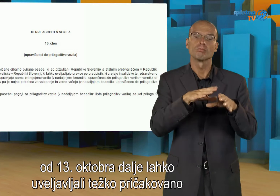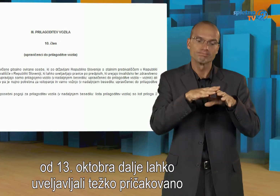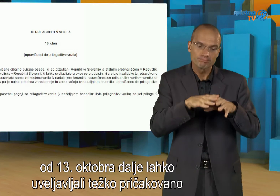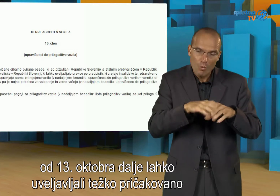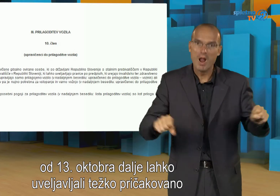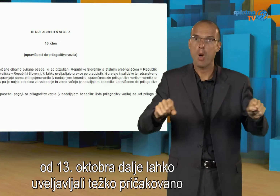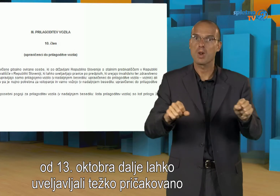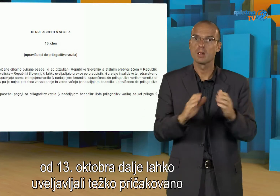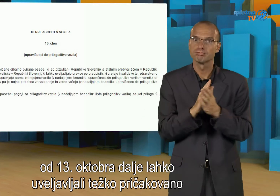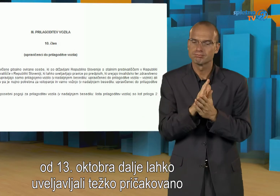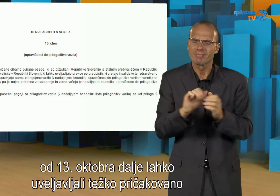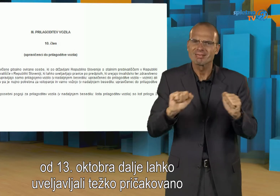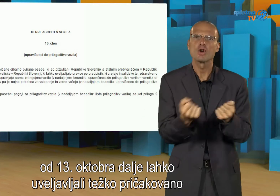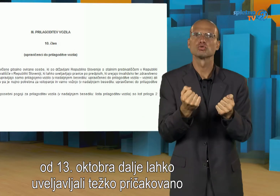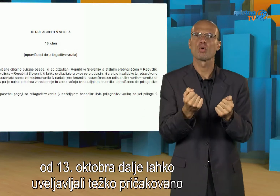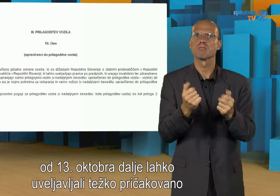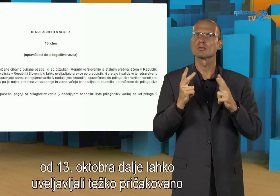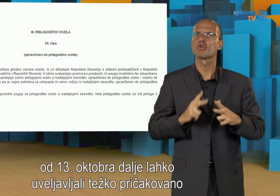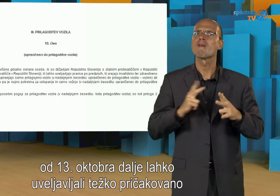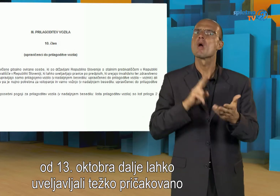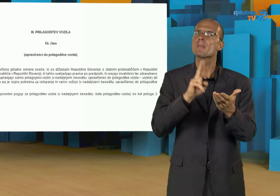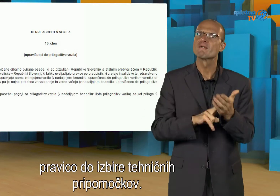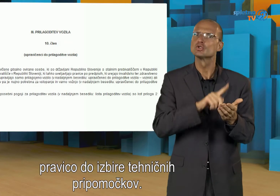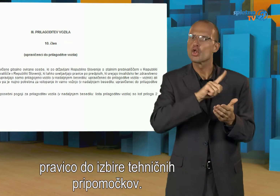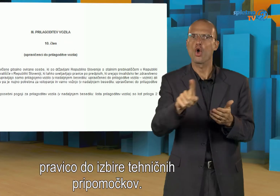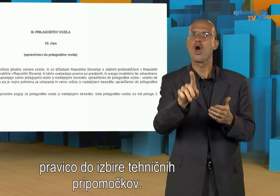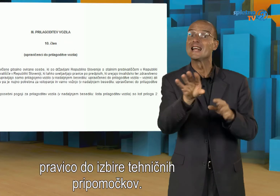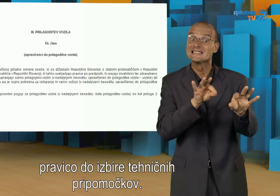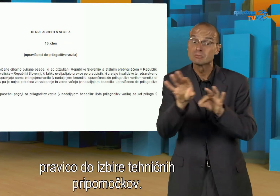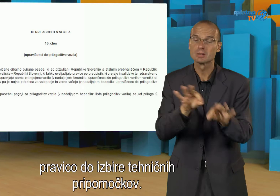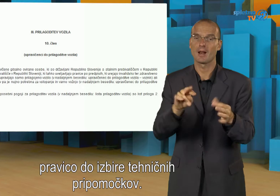težko pričakovano pravico do izbire tehničnih pripomočkov.